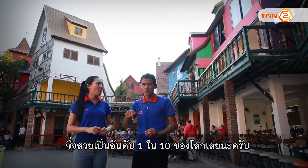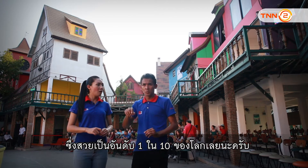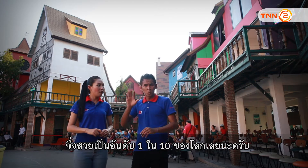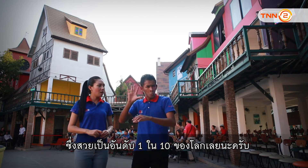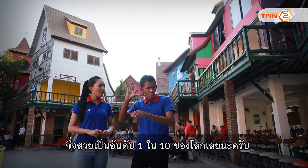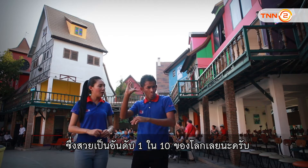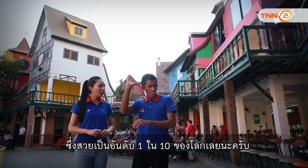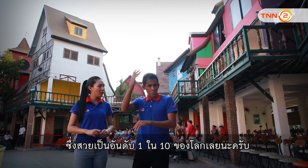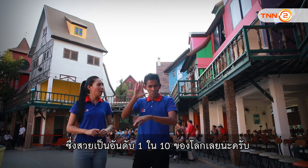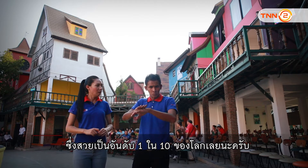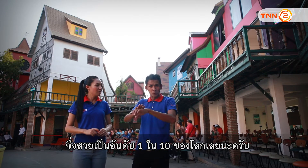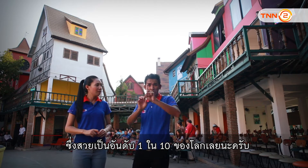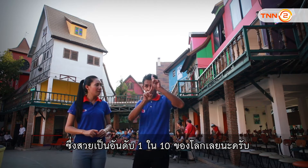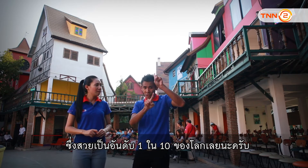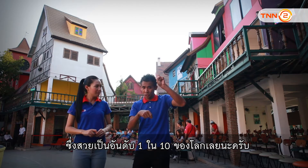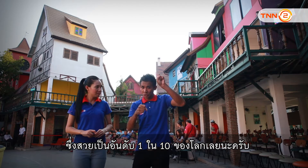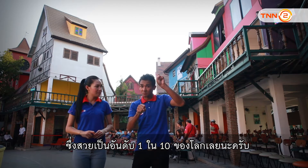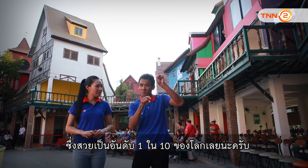สซึ่งสวยเป็นอันดับ1ใน10ของโลกเลยนะครับ